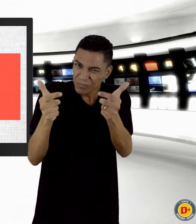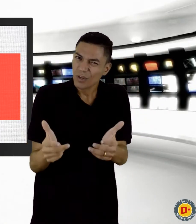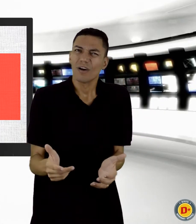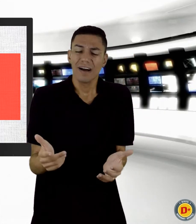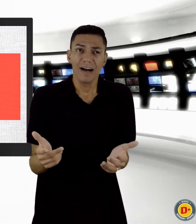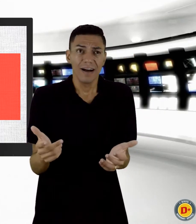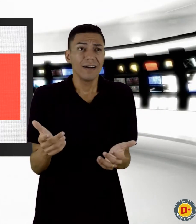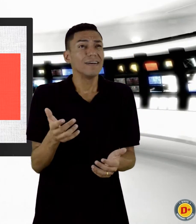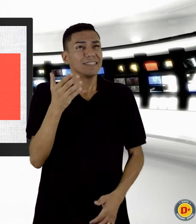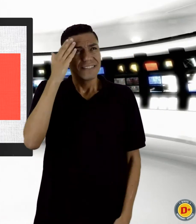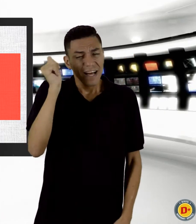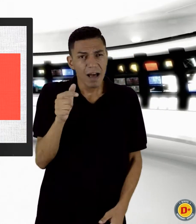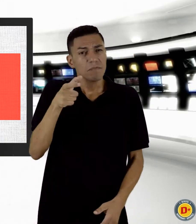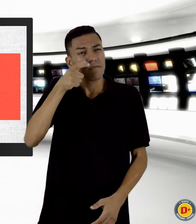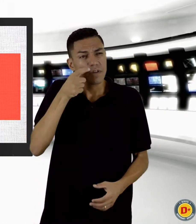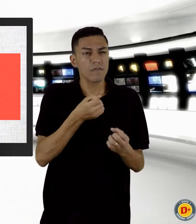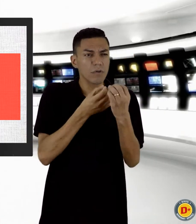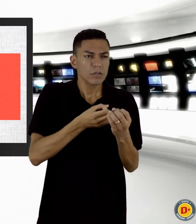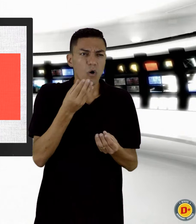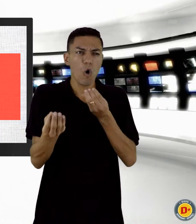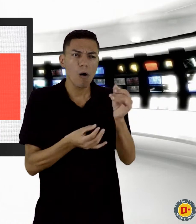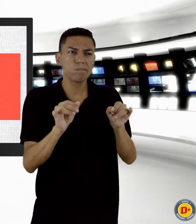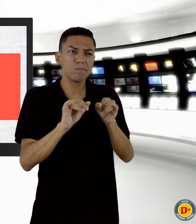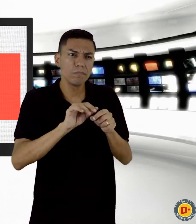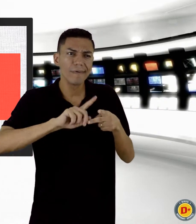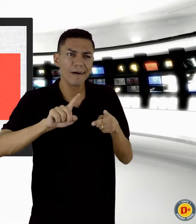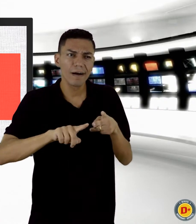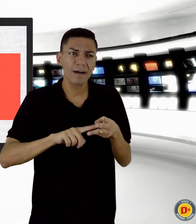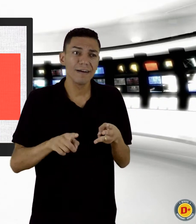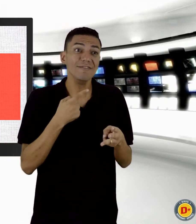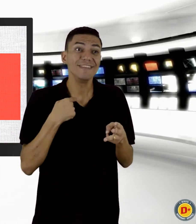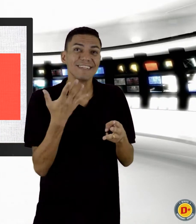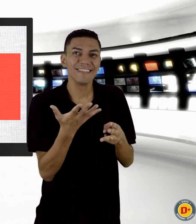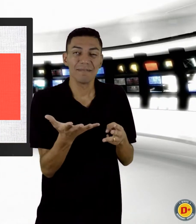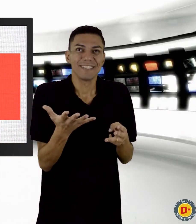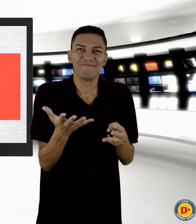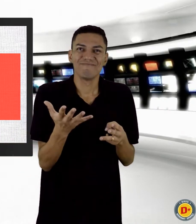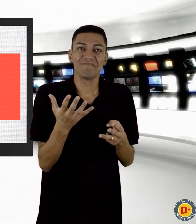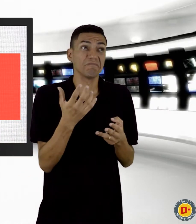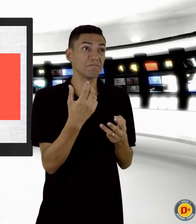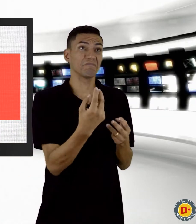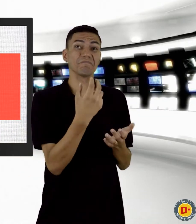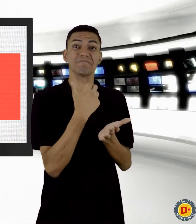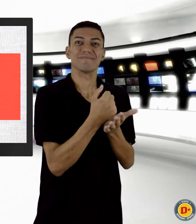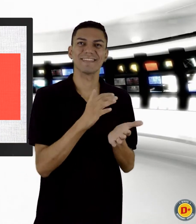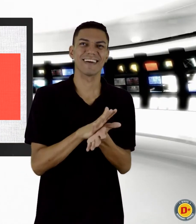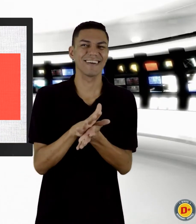Era uma vida muito solitária e me tornei muito isolada. Quanto pior eu ficava, mais eu perdia contato com meu